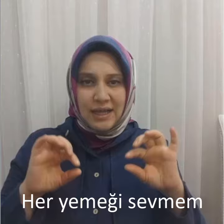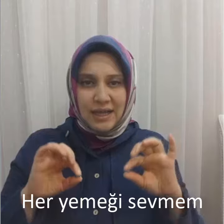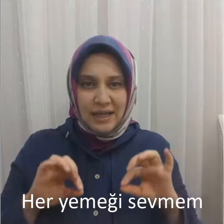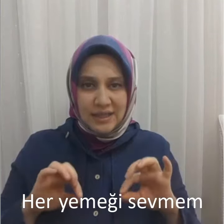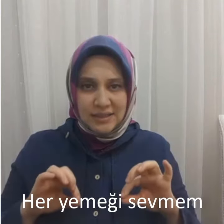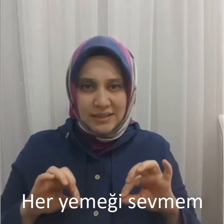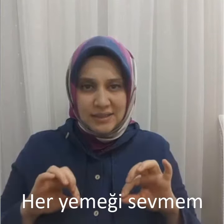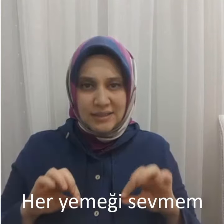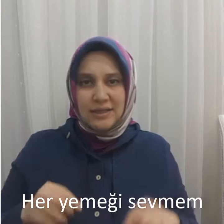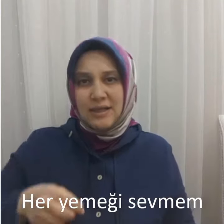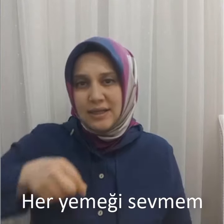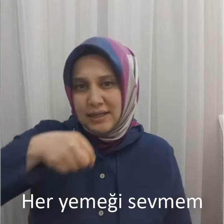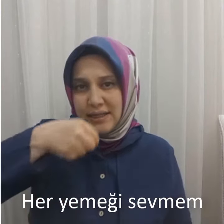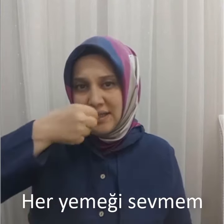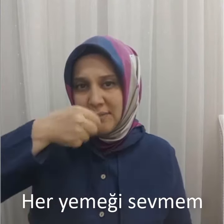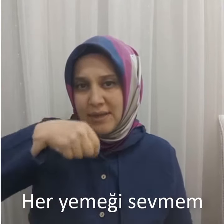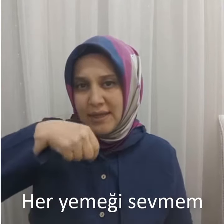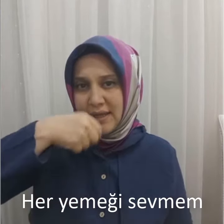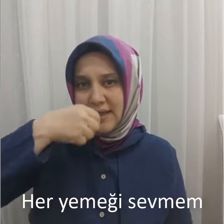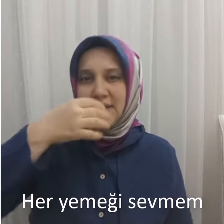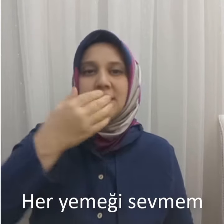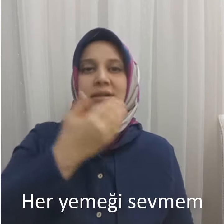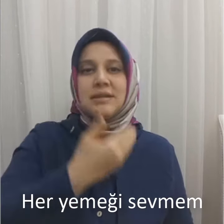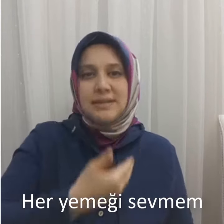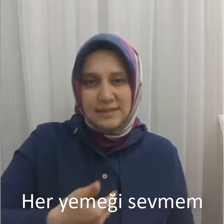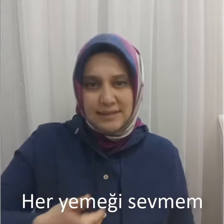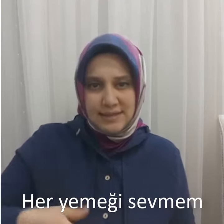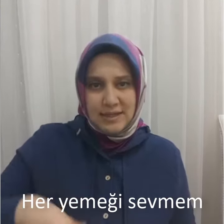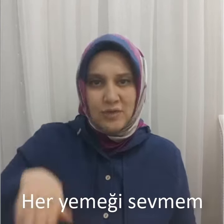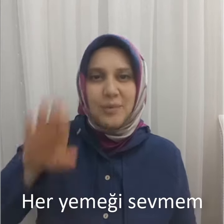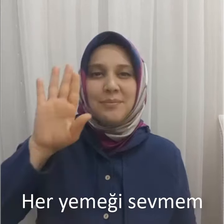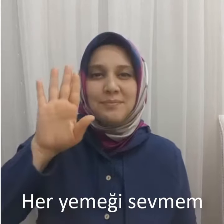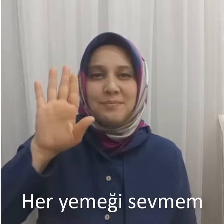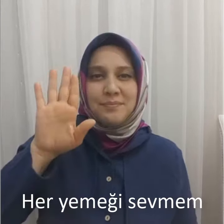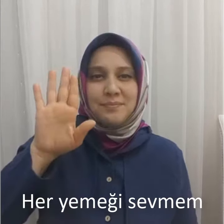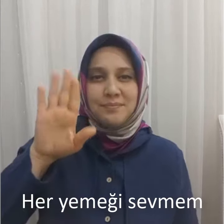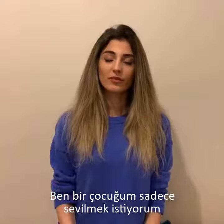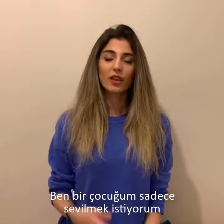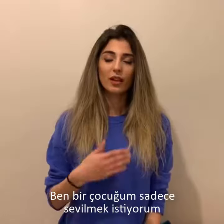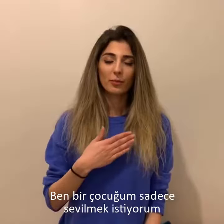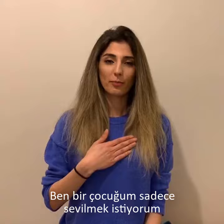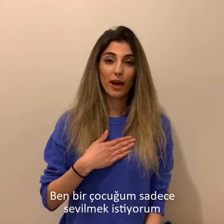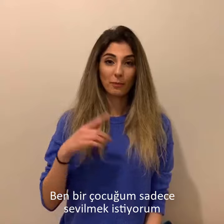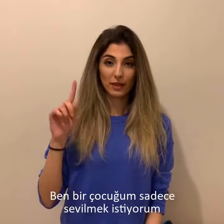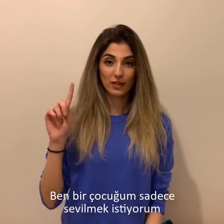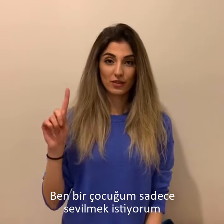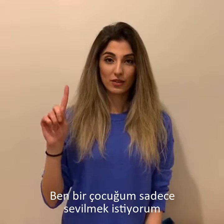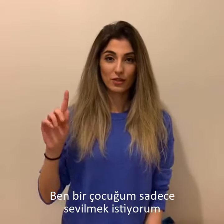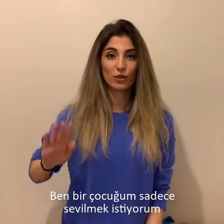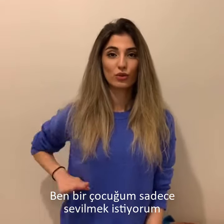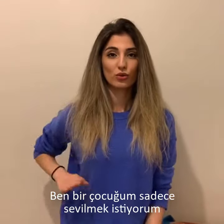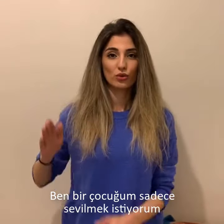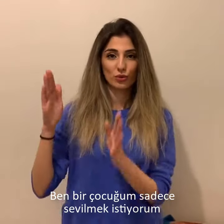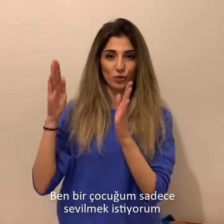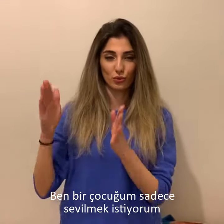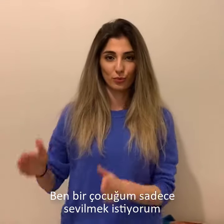Her yemeği sevmem. Ben bir çocuğu